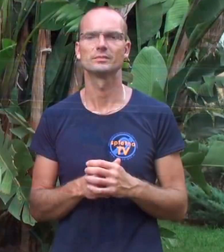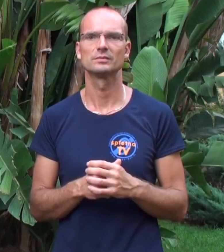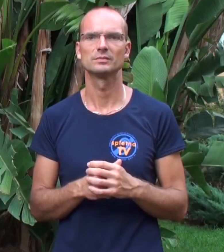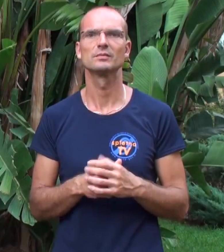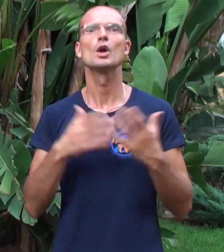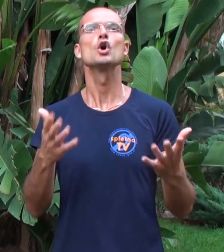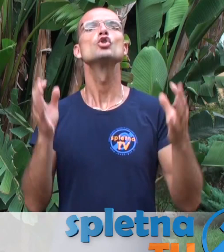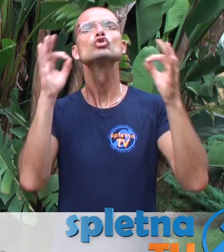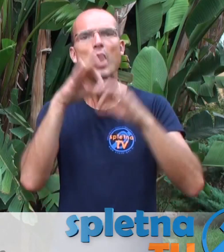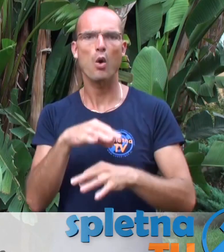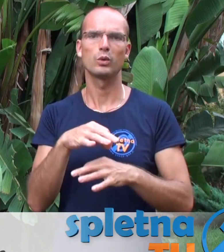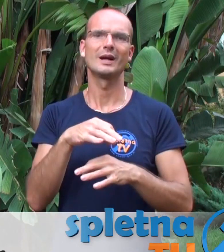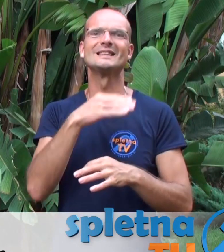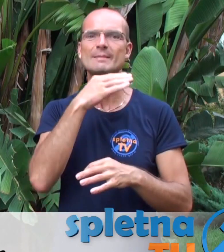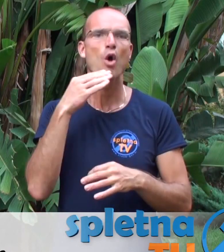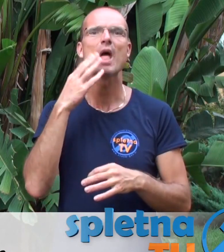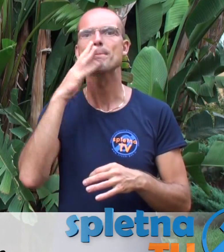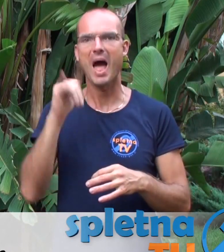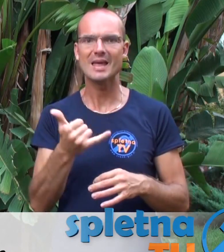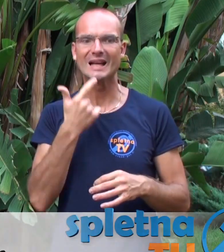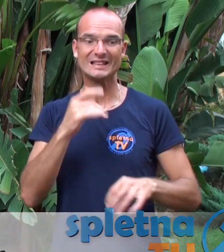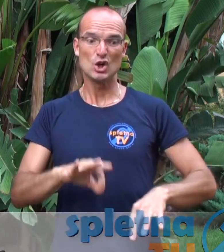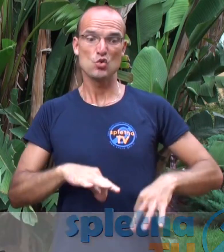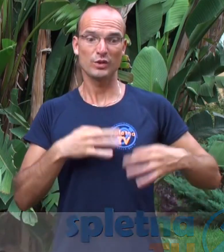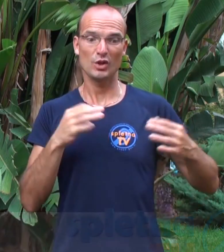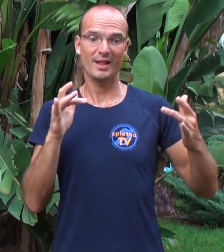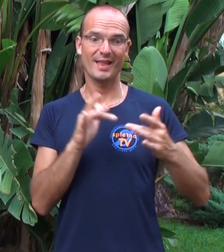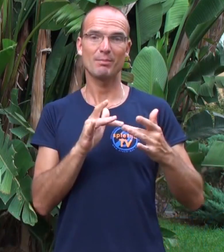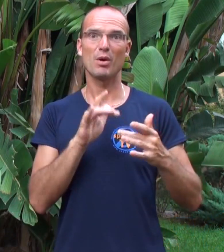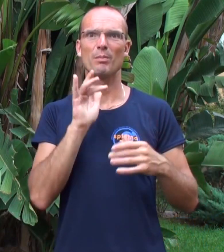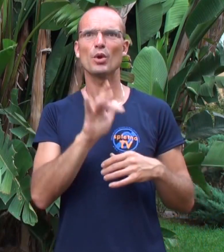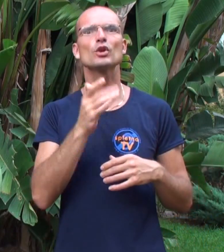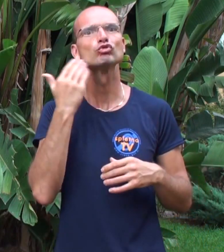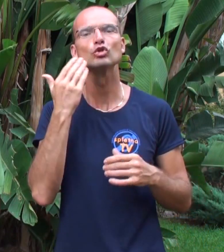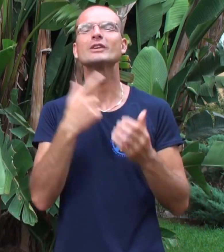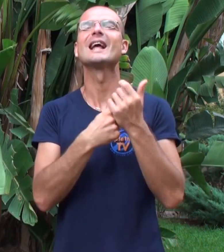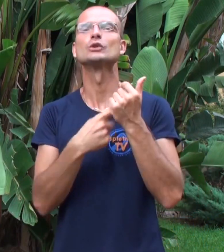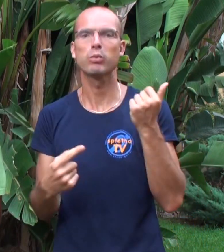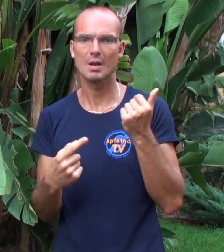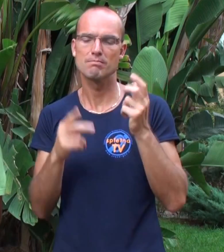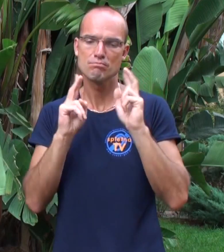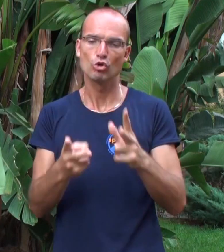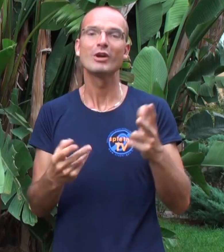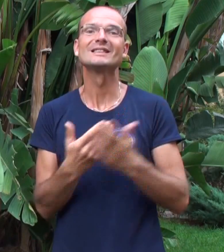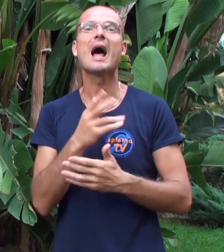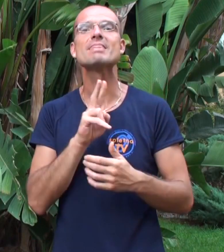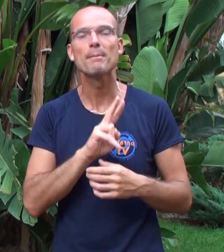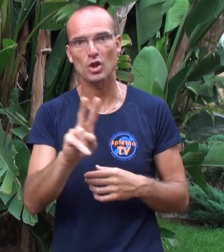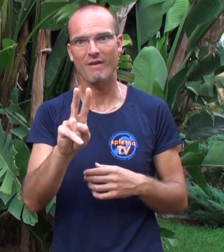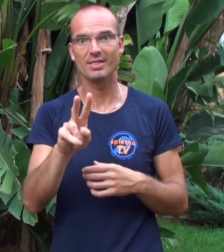Žal sta Simona in Maja z jutranjo tekmo proti Češki izgubili možnost za napredovanje. V popoldanskem delu